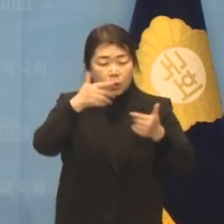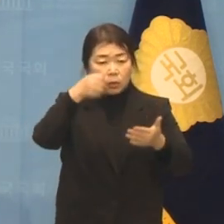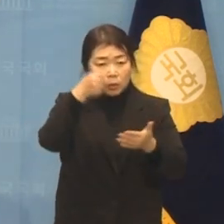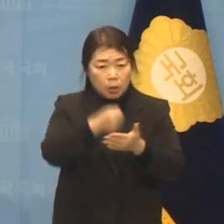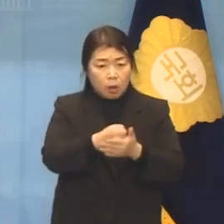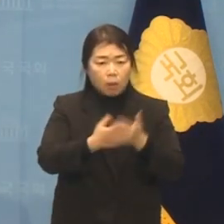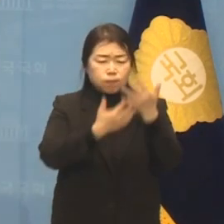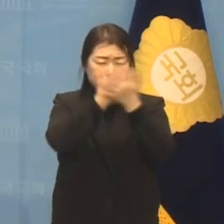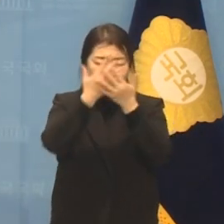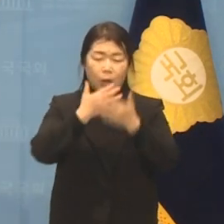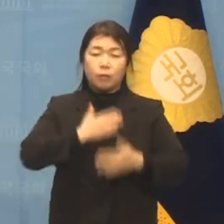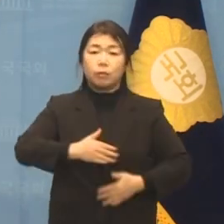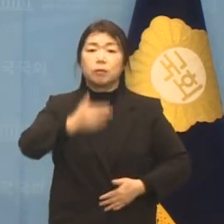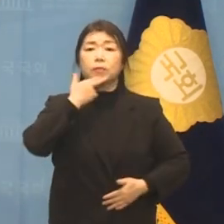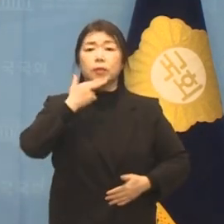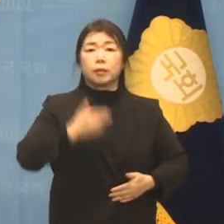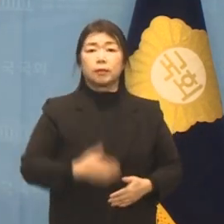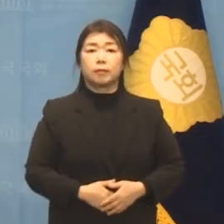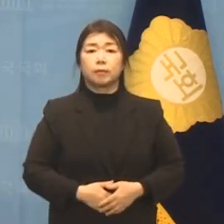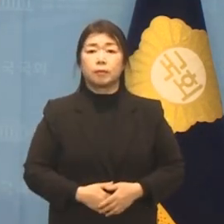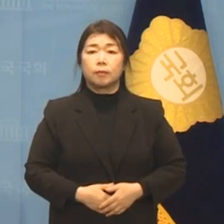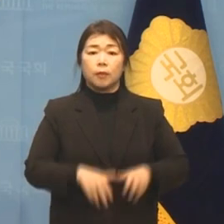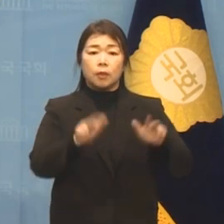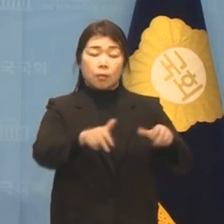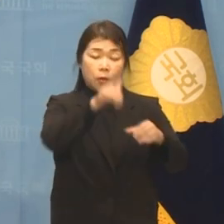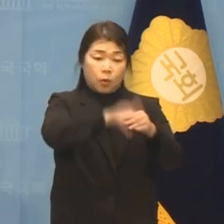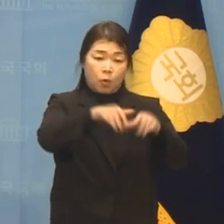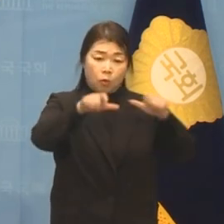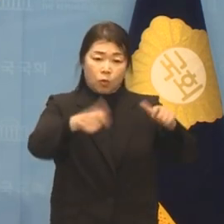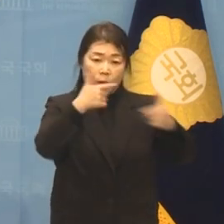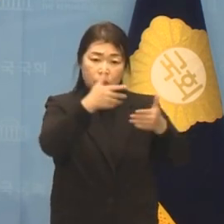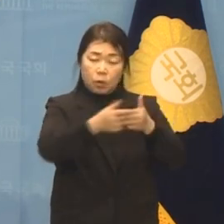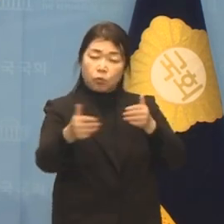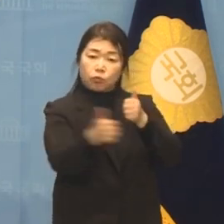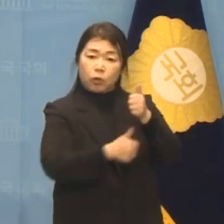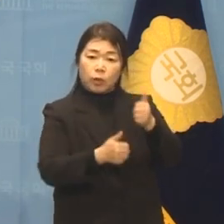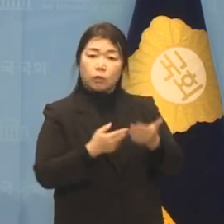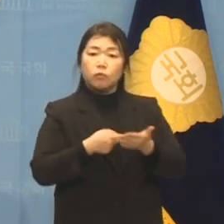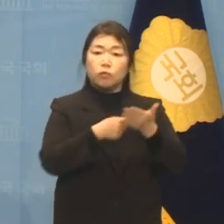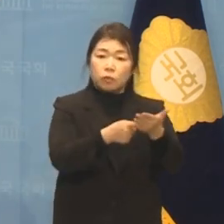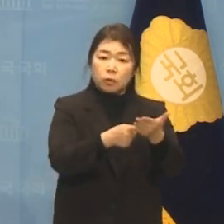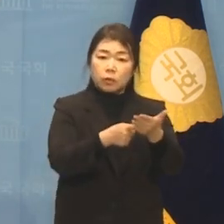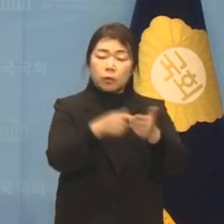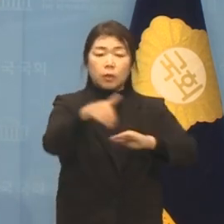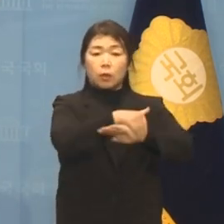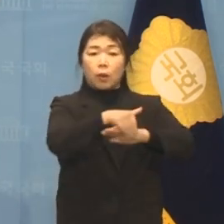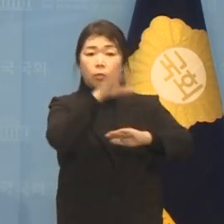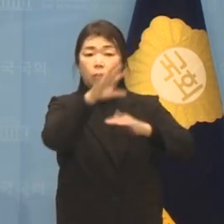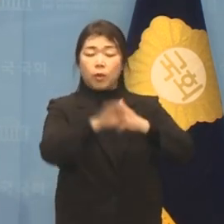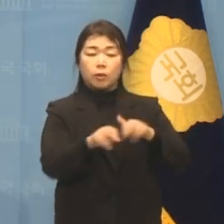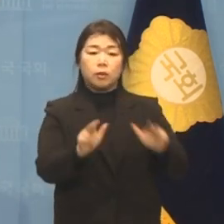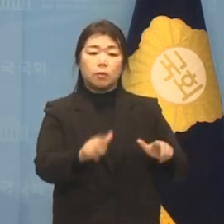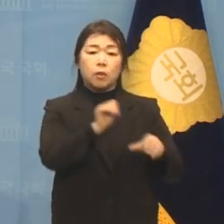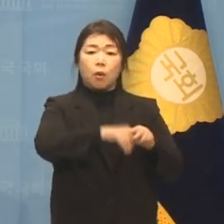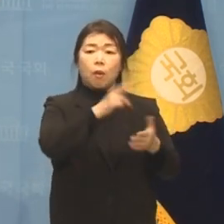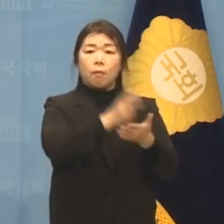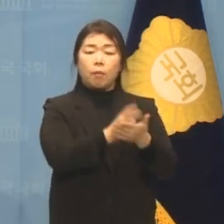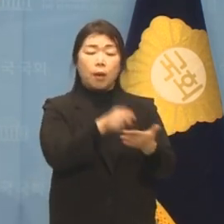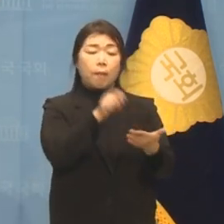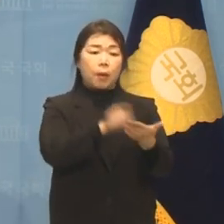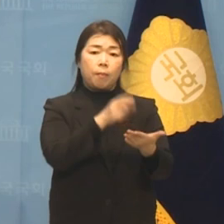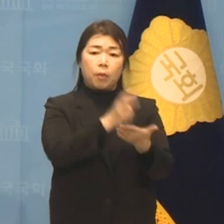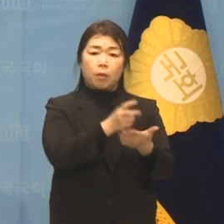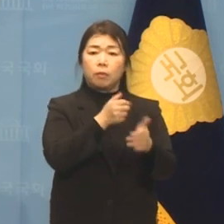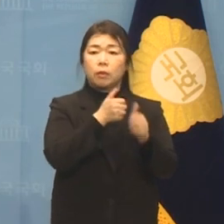없는 실정입니다. 현재 선거구 획정위가 제시한 획정안은 현행 선거법이 명시하고